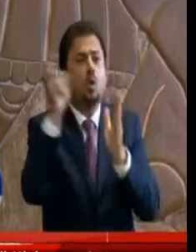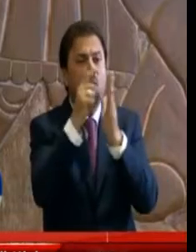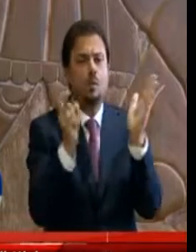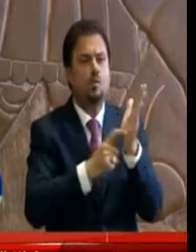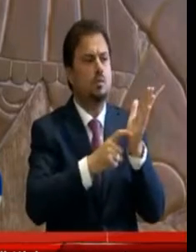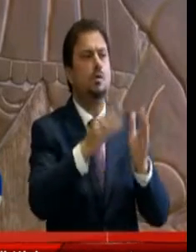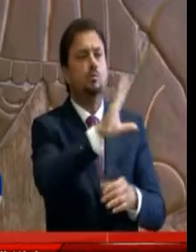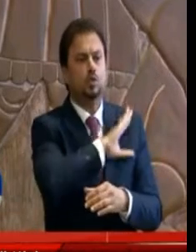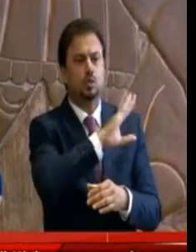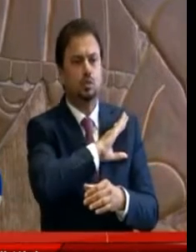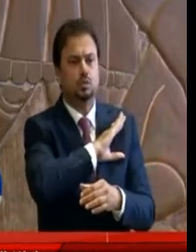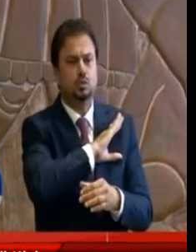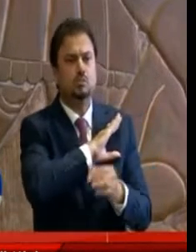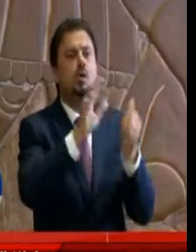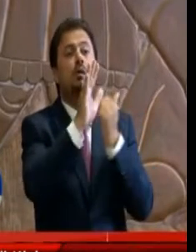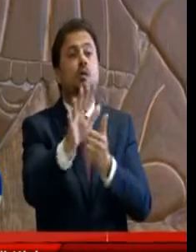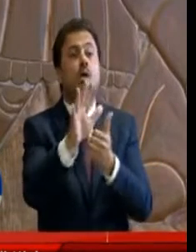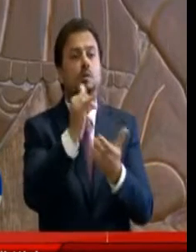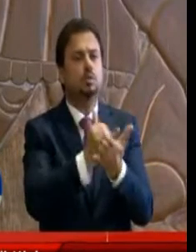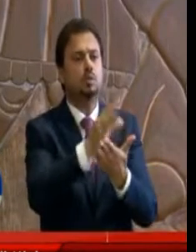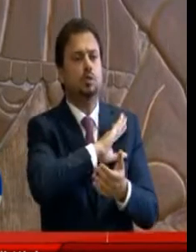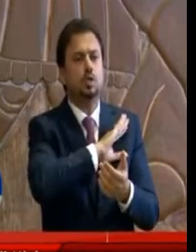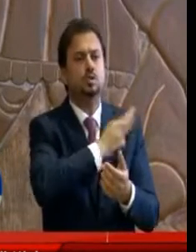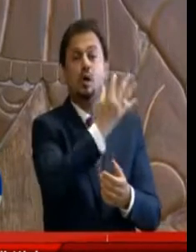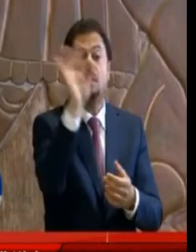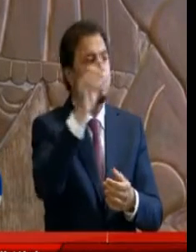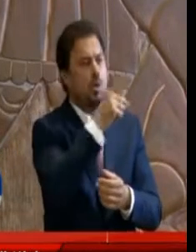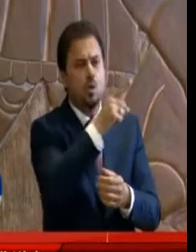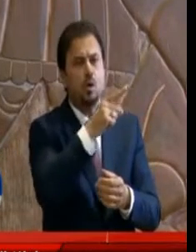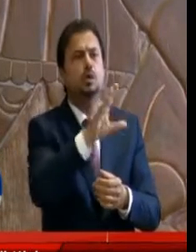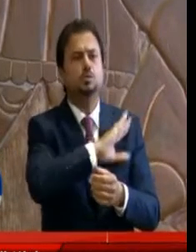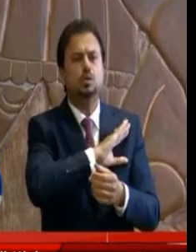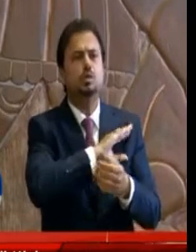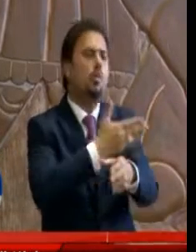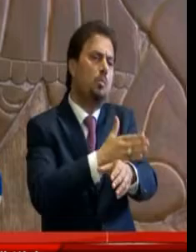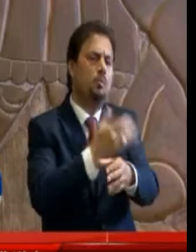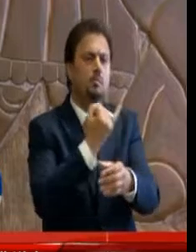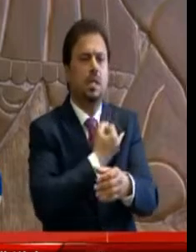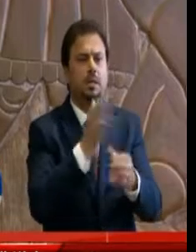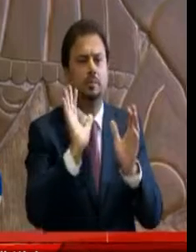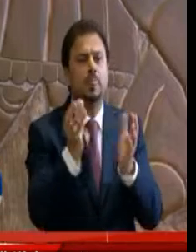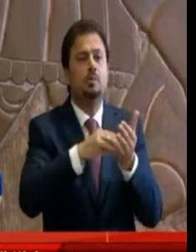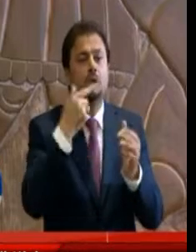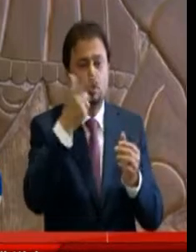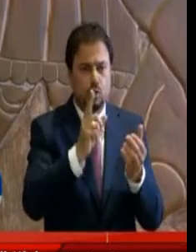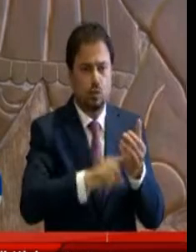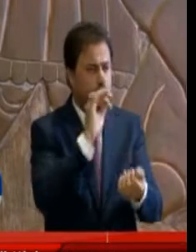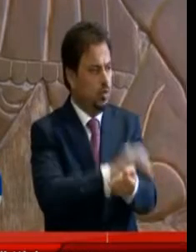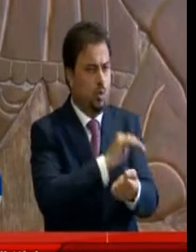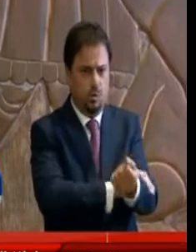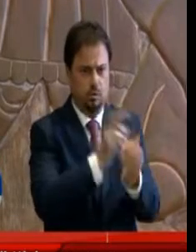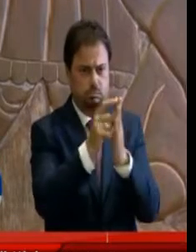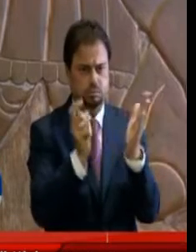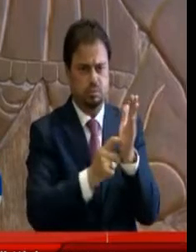للقانون المتمثلة بالقيادة العامة للقوات المسلحة بشتيها العسكري والمدني كانت جهد